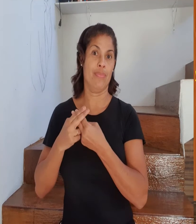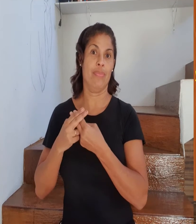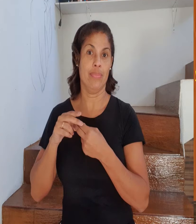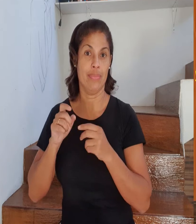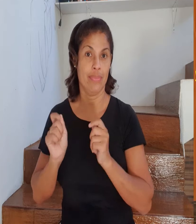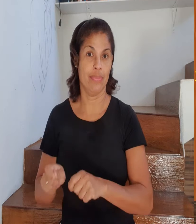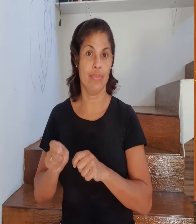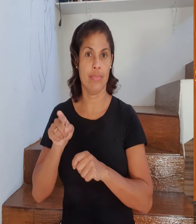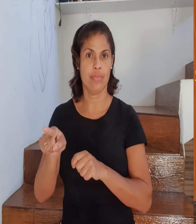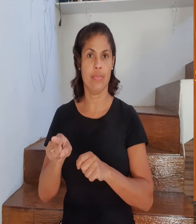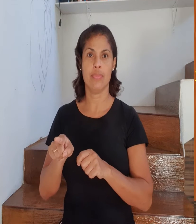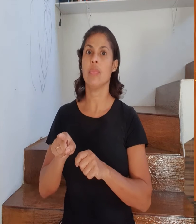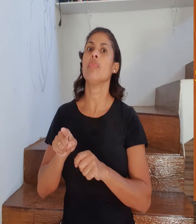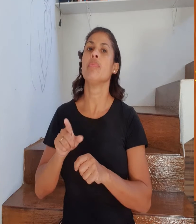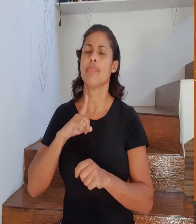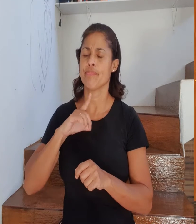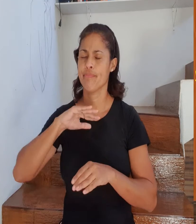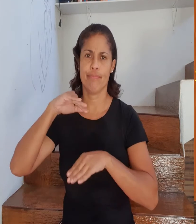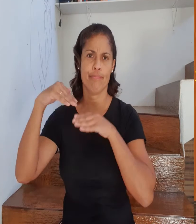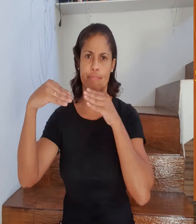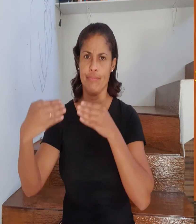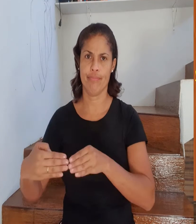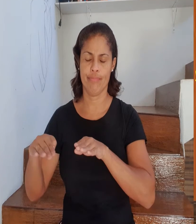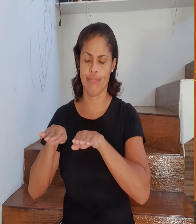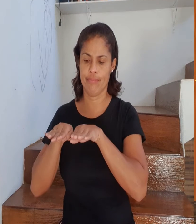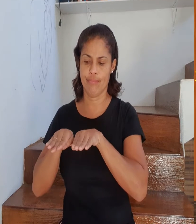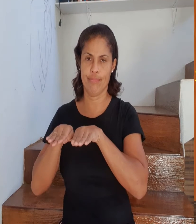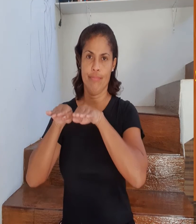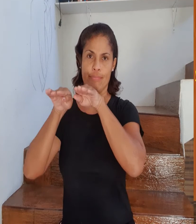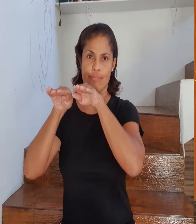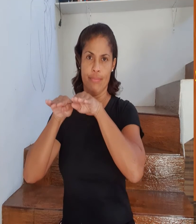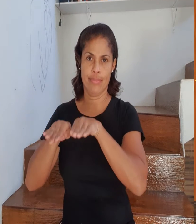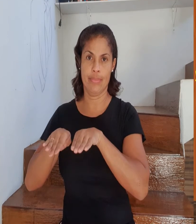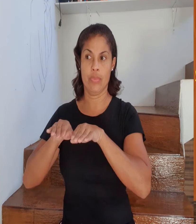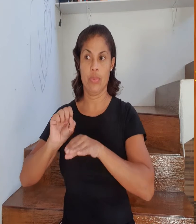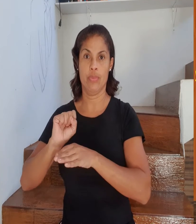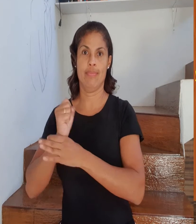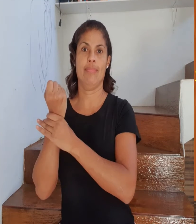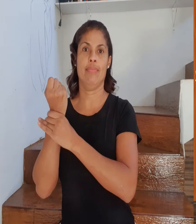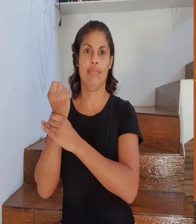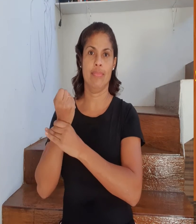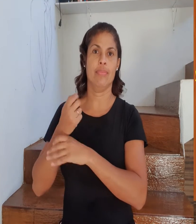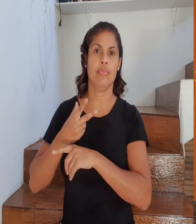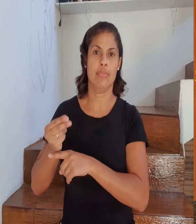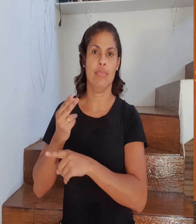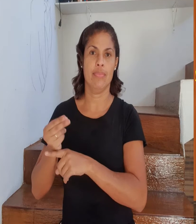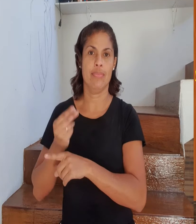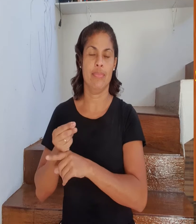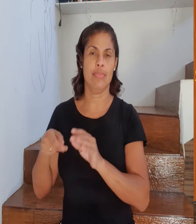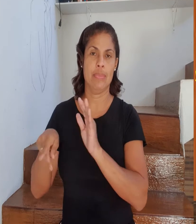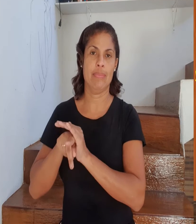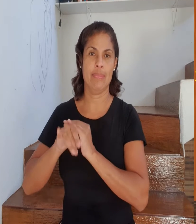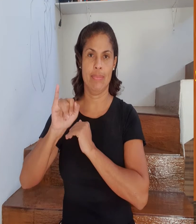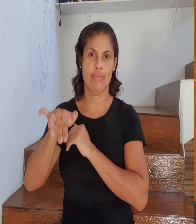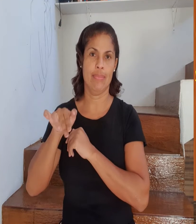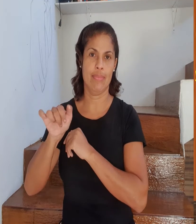causar doença, sua patogenicidade é diretamente proporcional à sua resistência aos